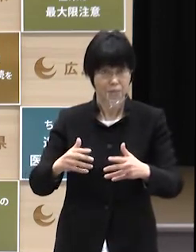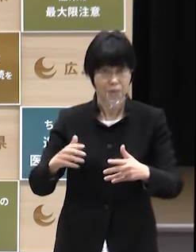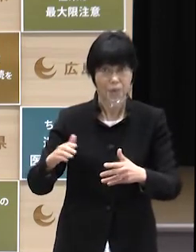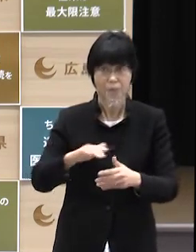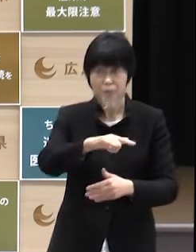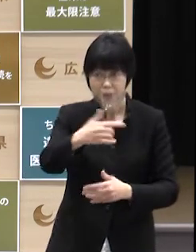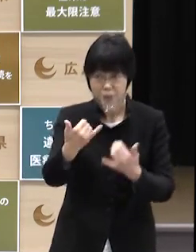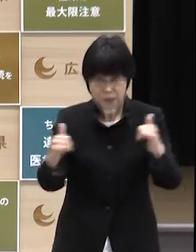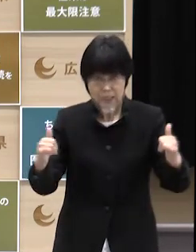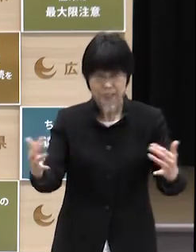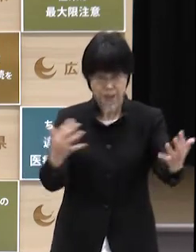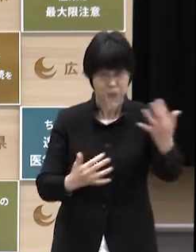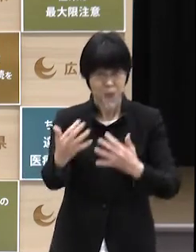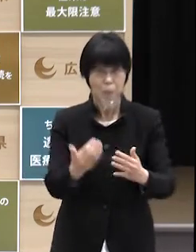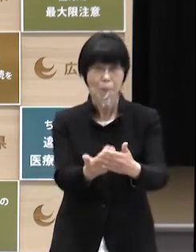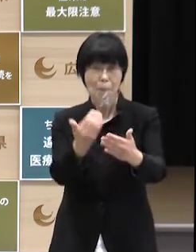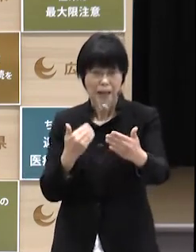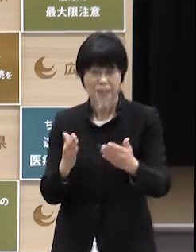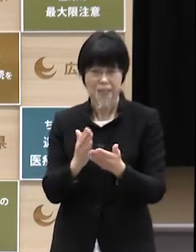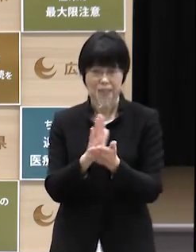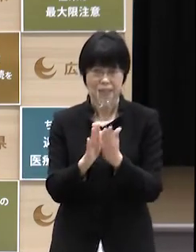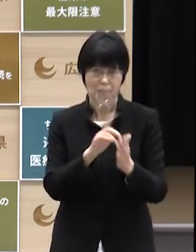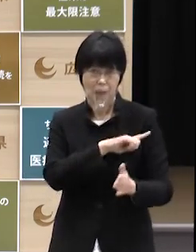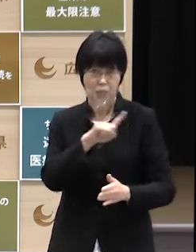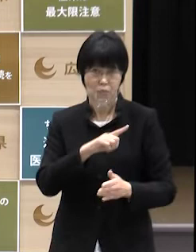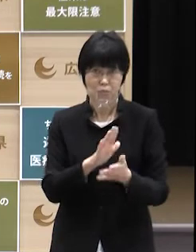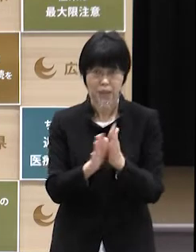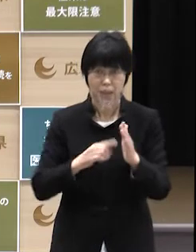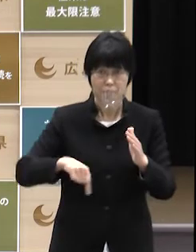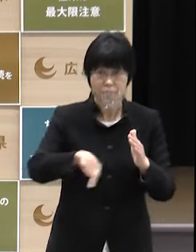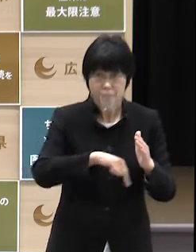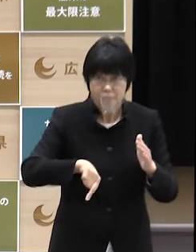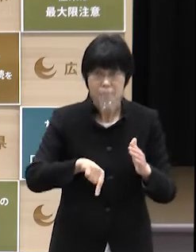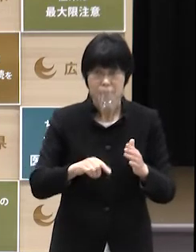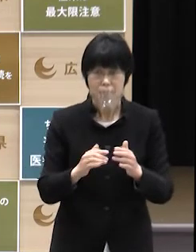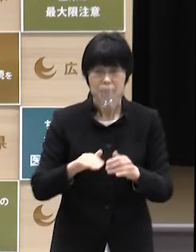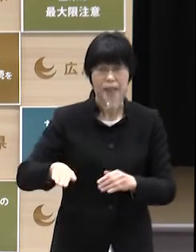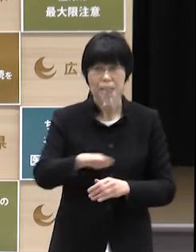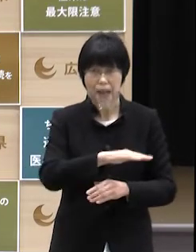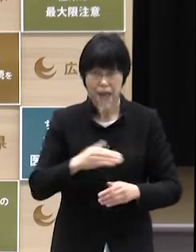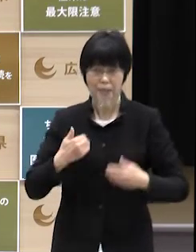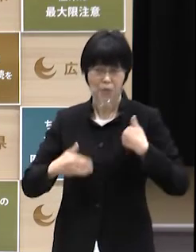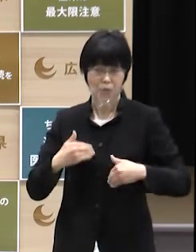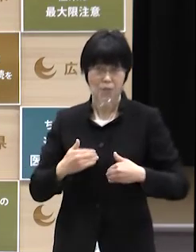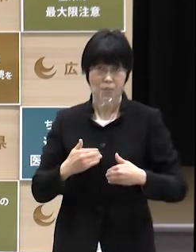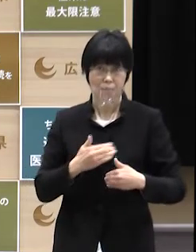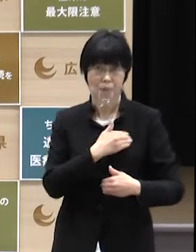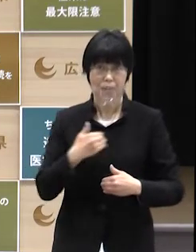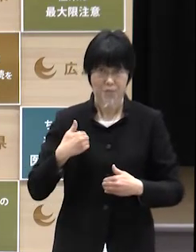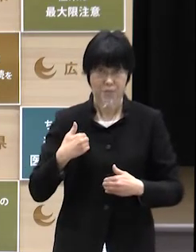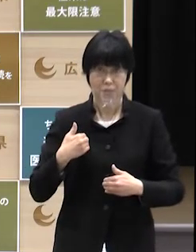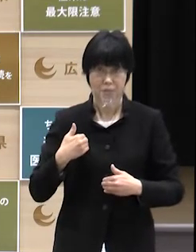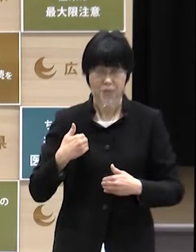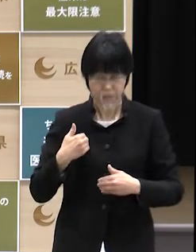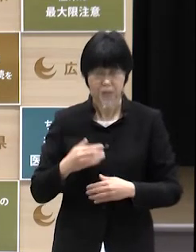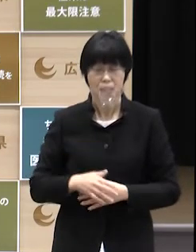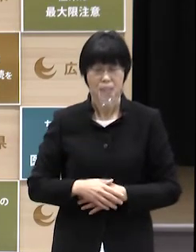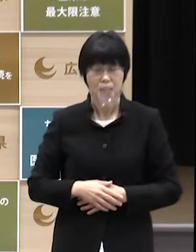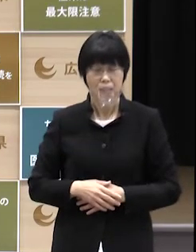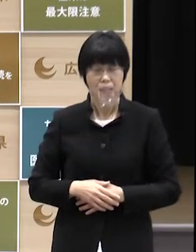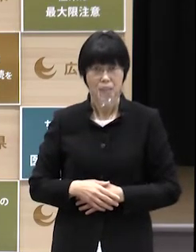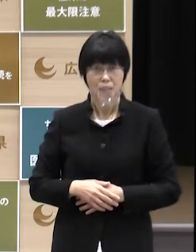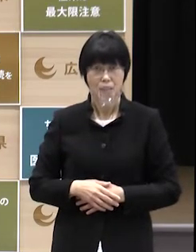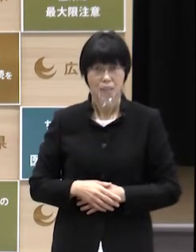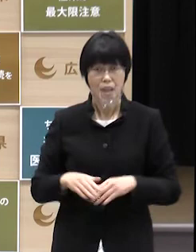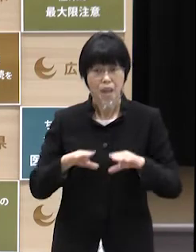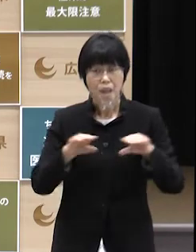に、県民の皆さんにも楽しんでいただいて、また平和公園だとか、あるいは中工場といったような、まあ、これ、ま